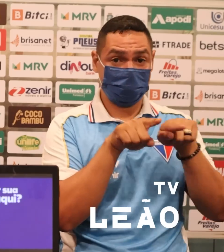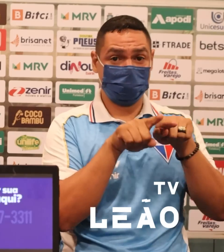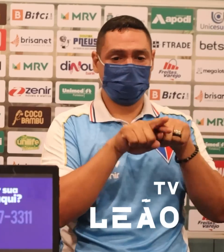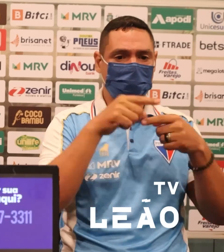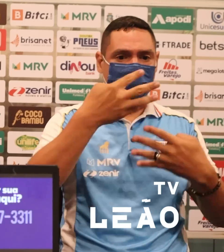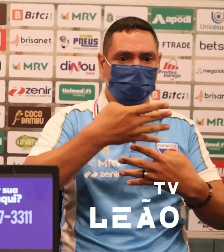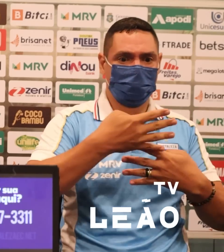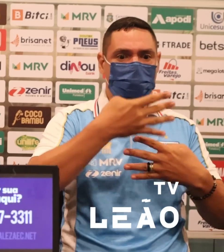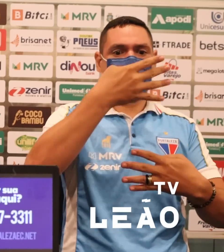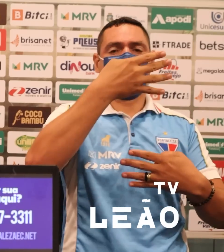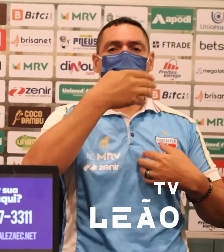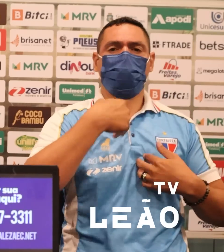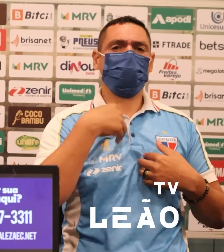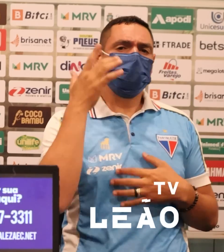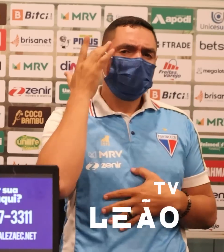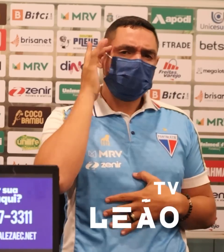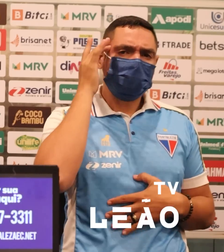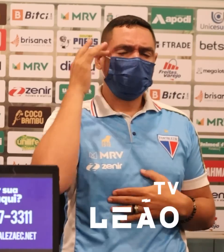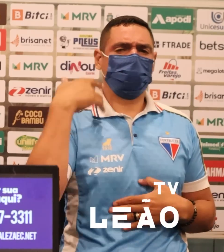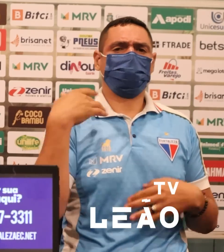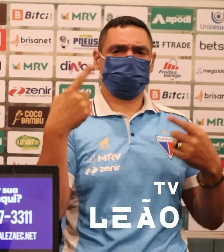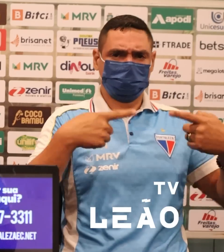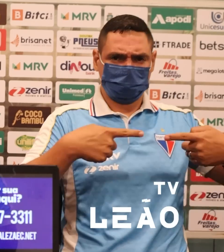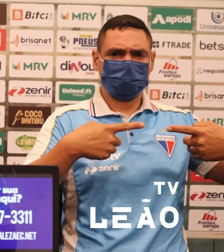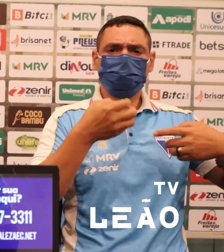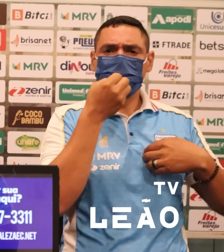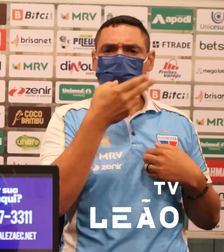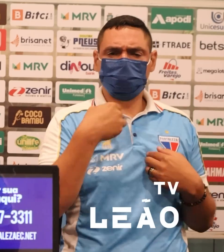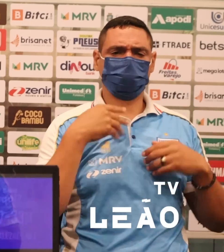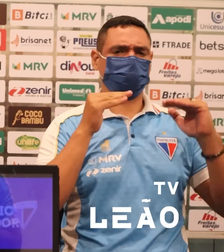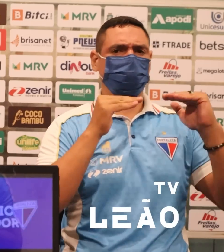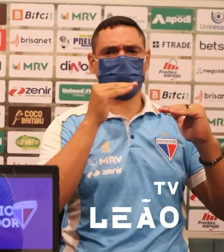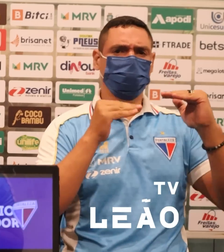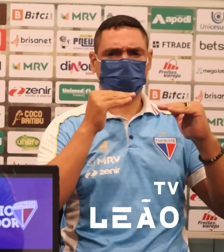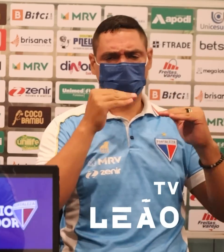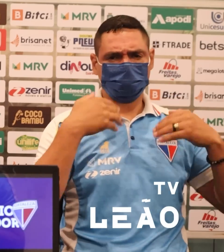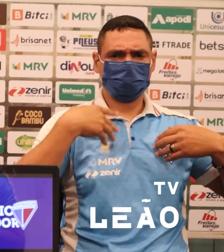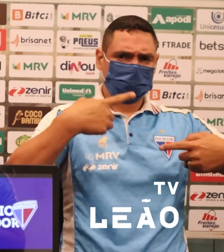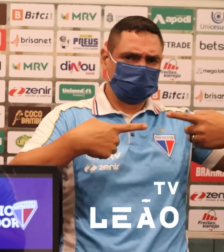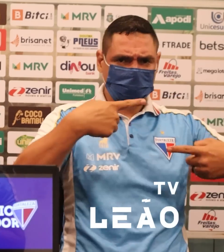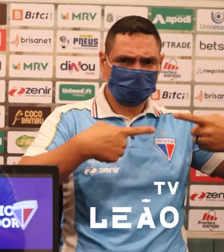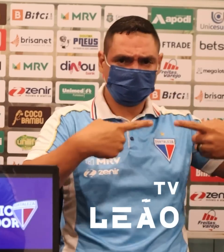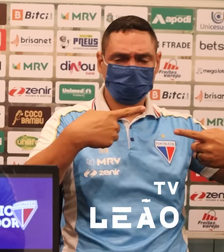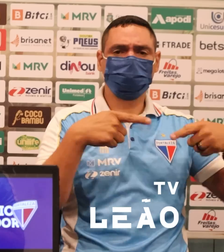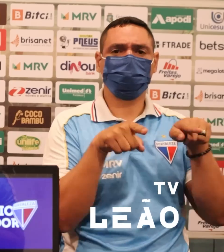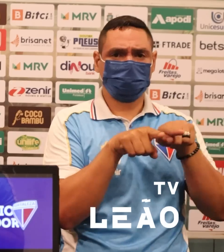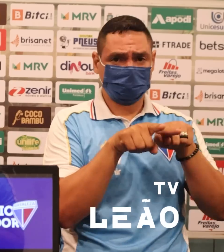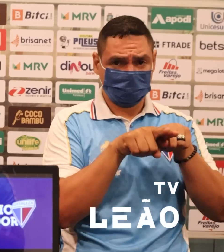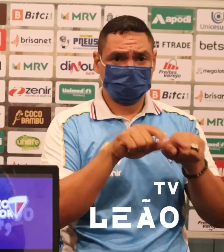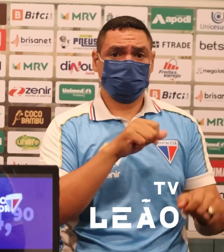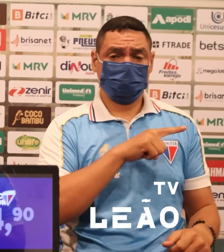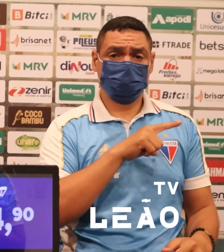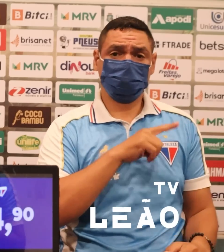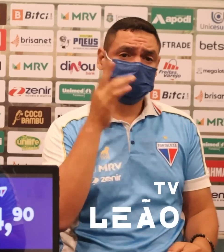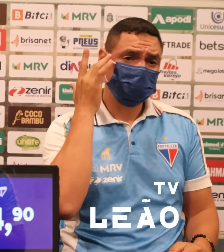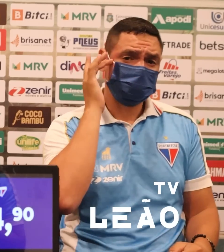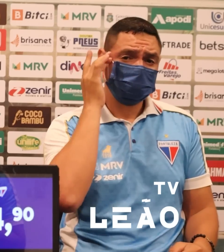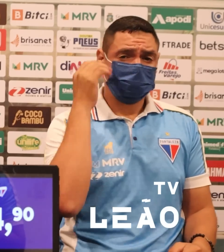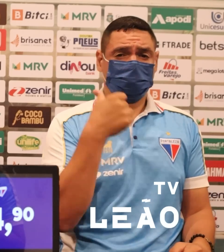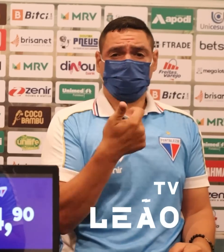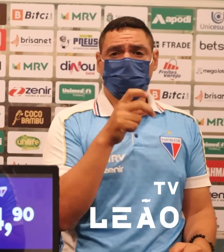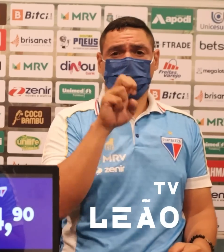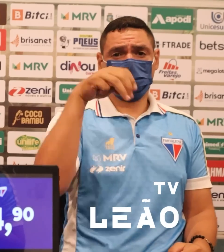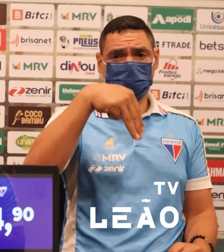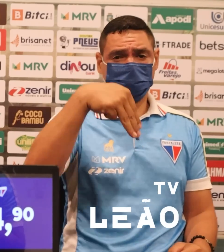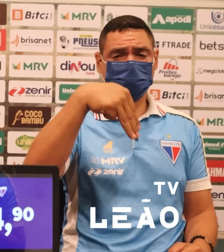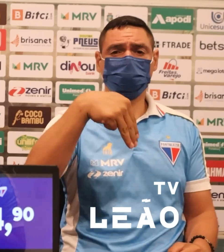Acho que fue un partido, vuelta a repetir, muy equilibrado, disputado, donde creo que los primeros 15 minutos